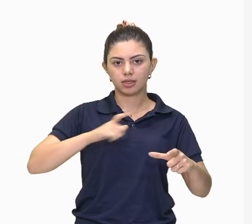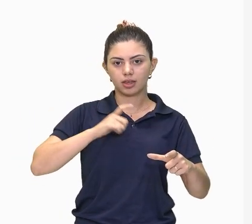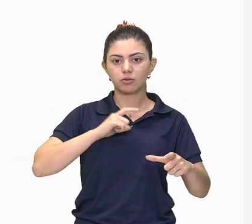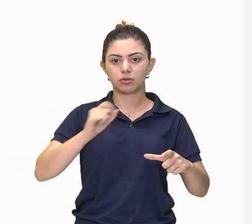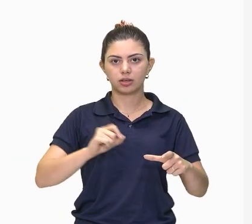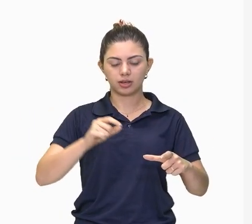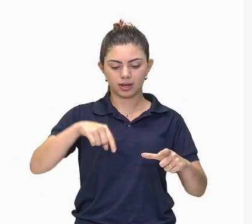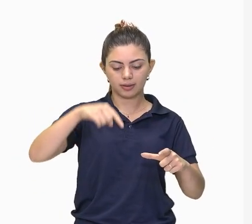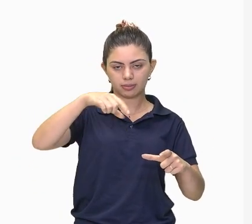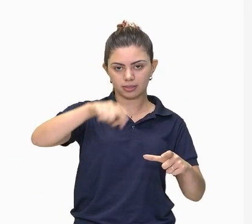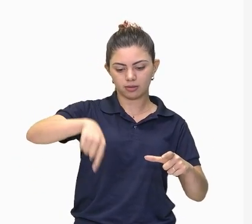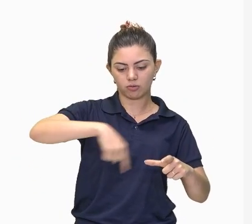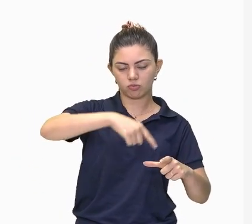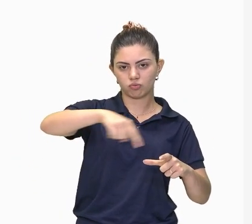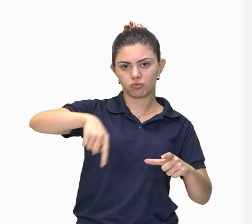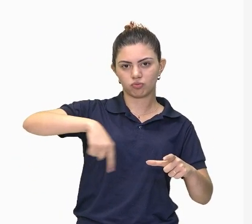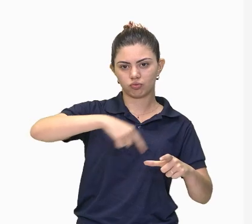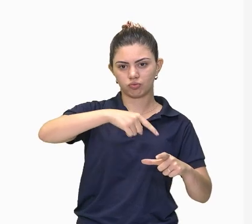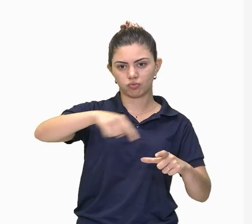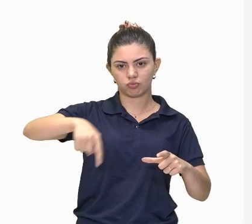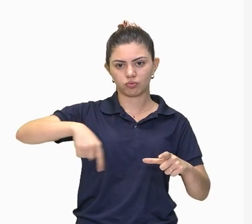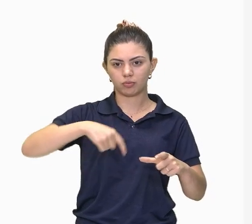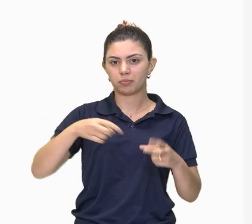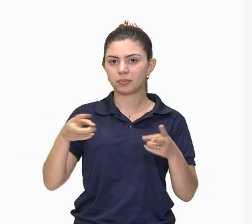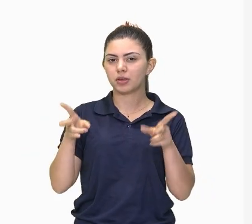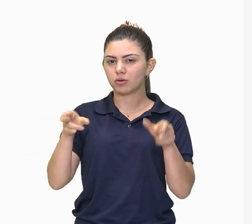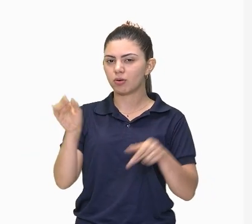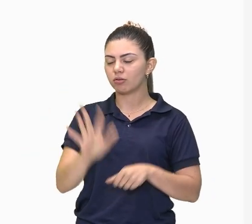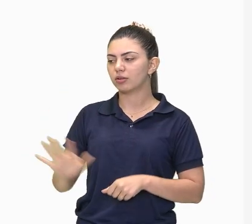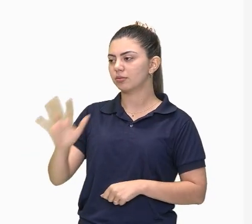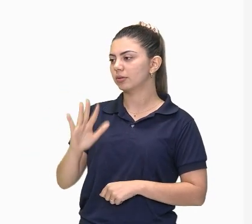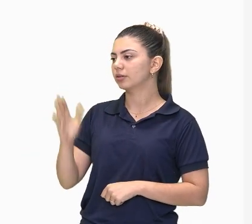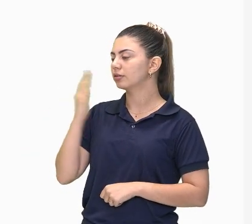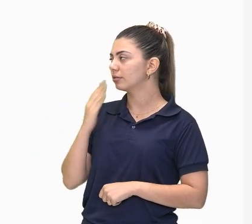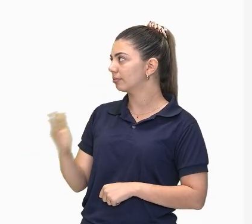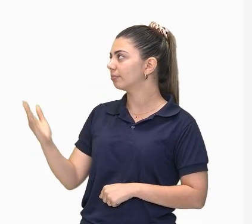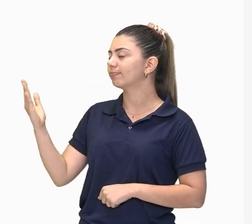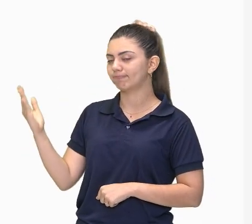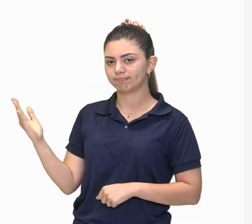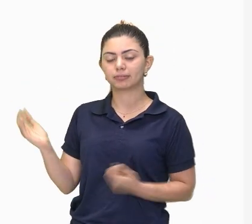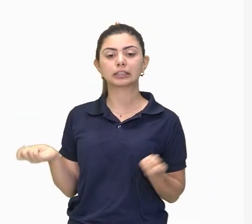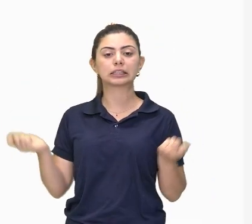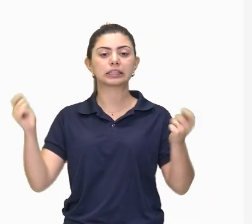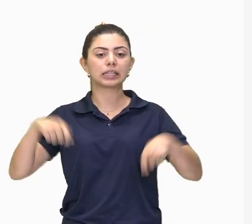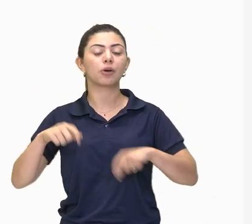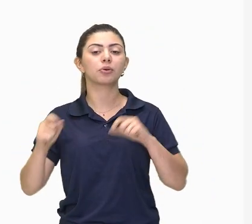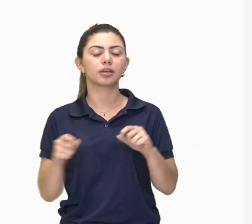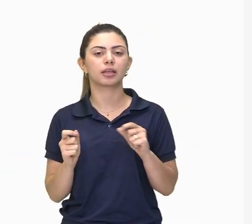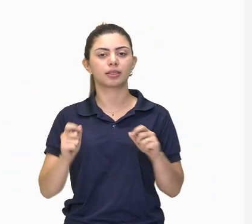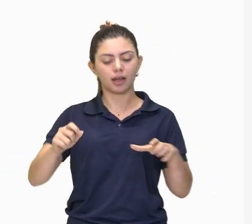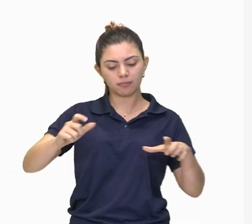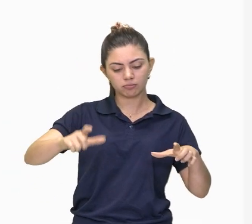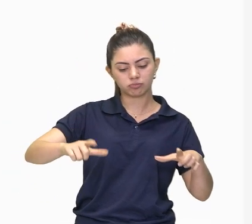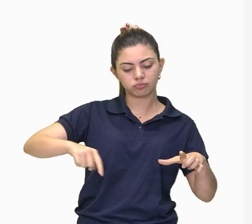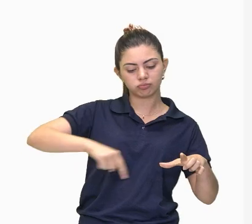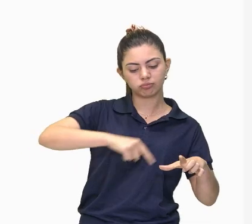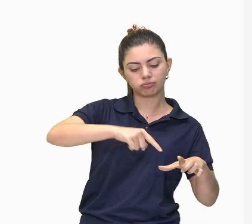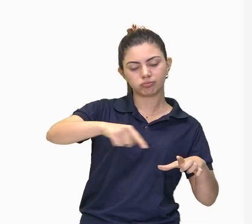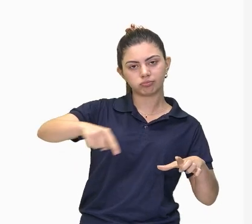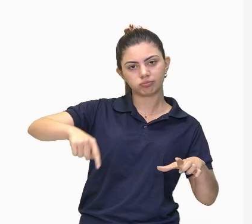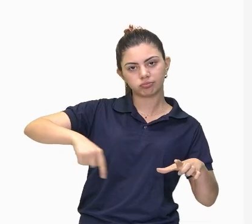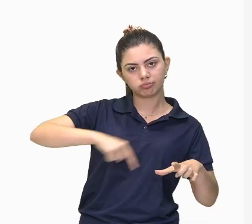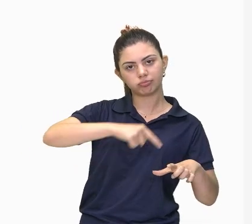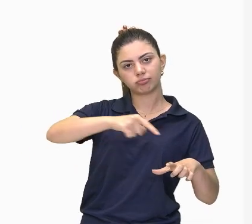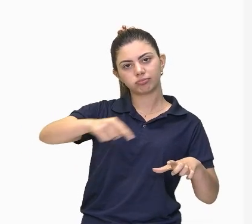da plataforma giratória há um eixo, como vocês podem ver na imagem, que permite que o disco gire de maneira suave e